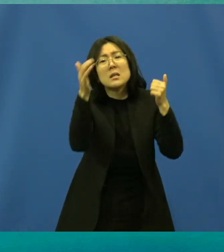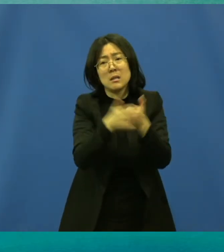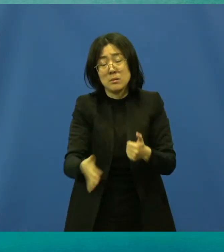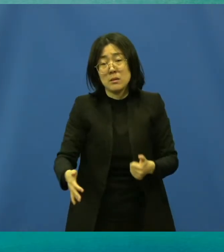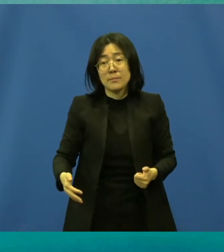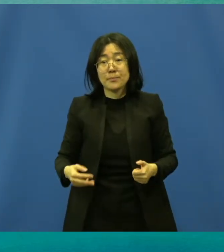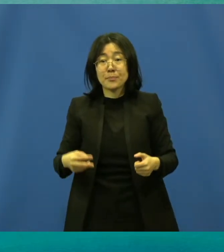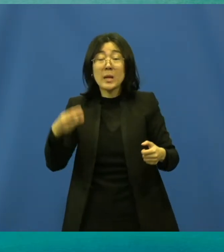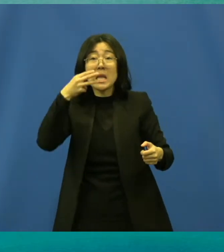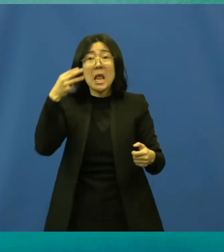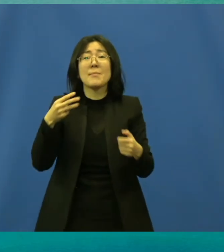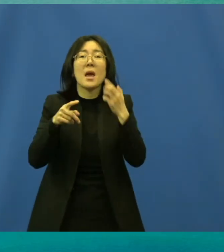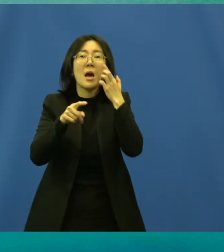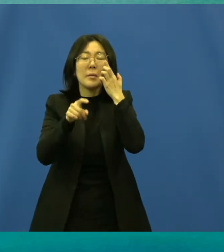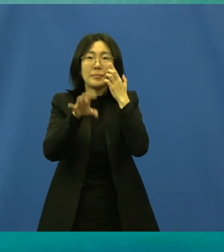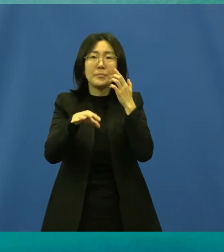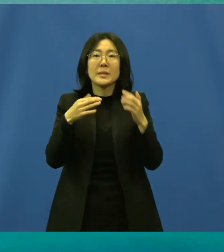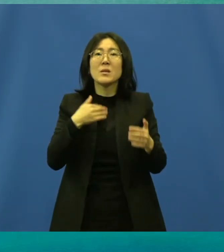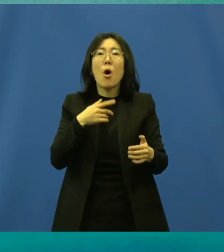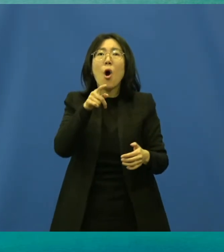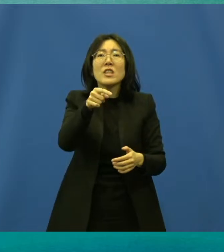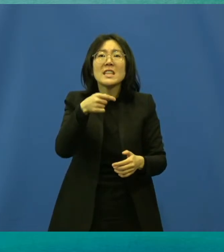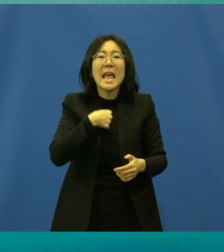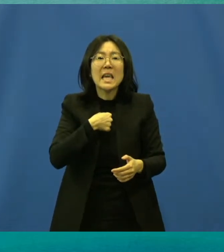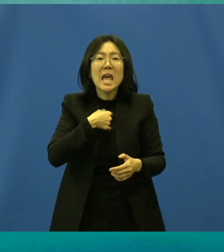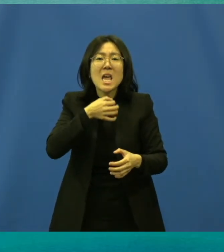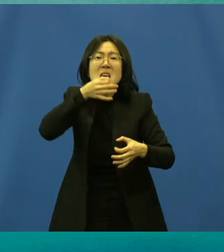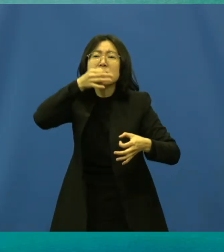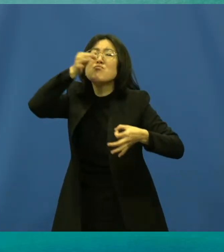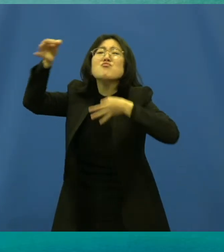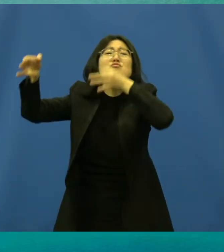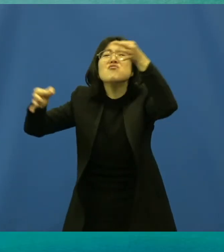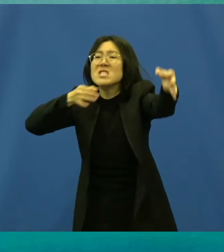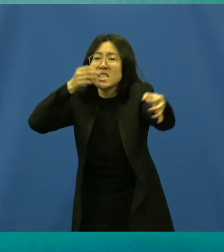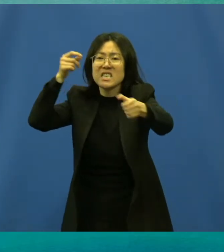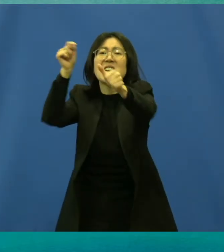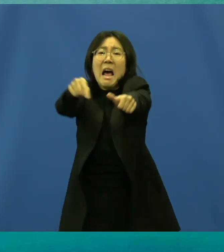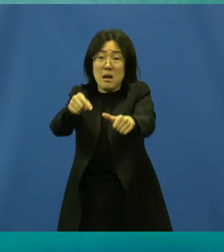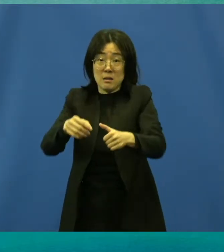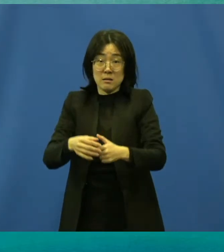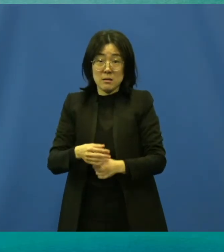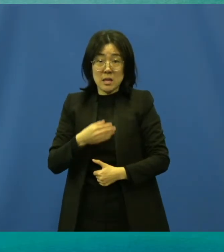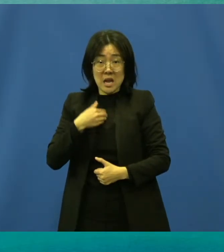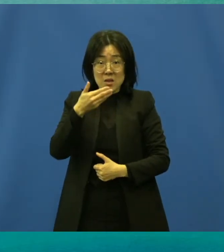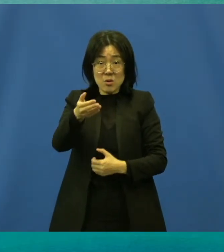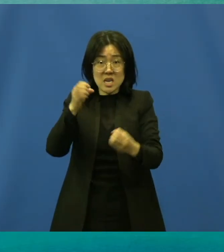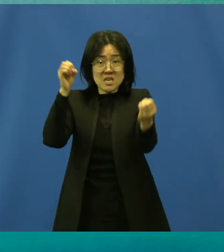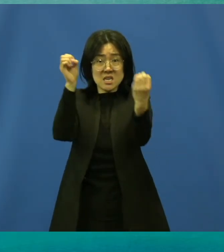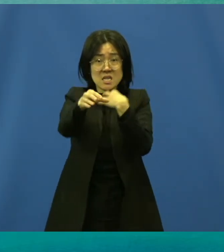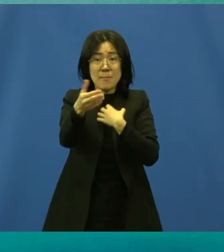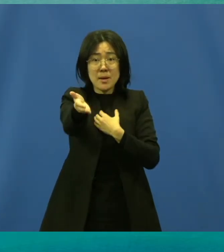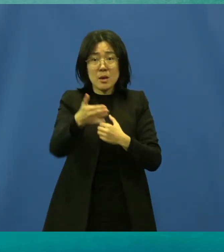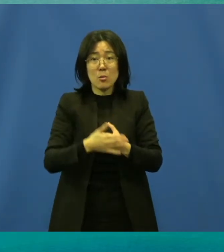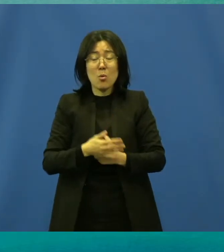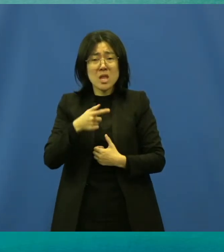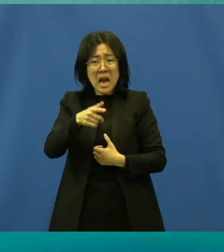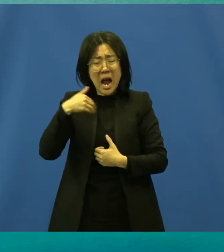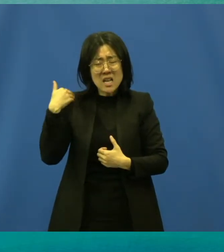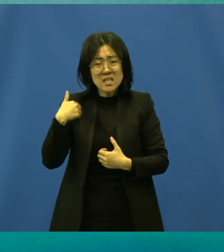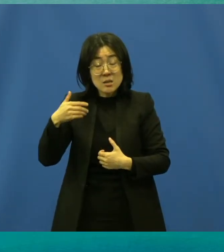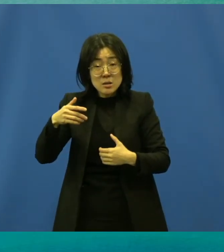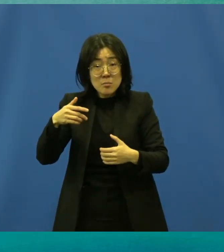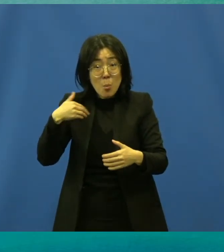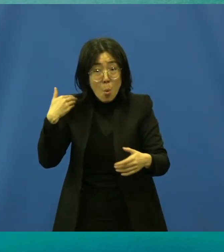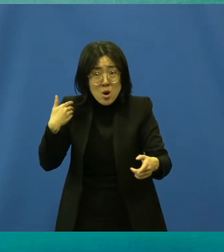33장 3절, 너는 내게 부르짖어라. 내가 내게 응답하겠고 내가 알지